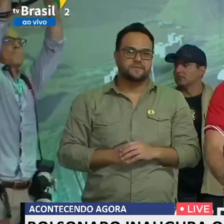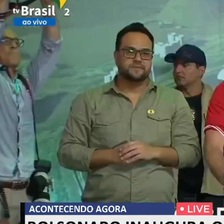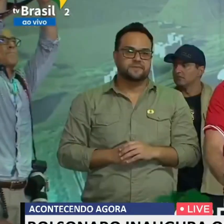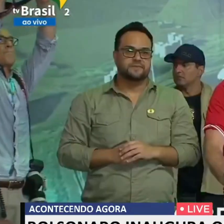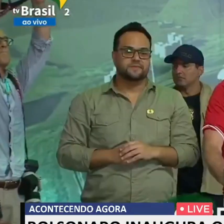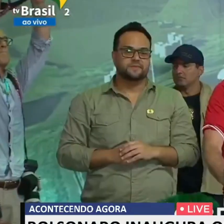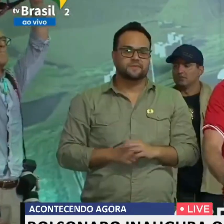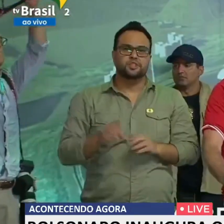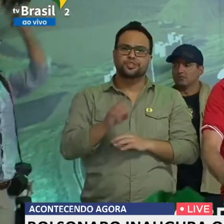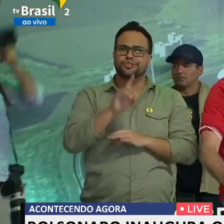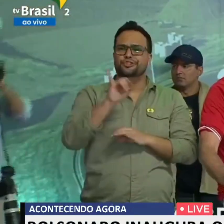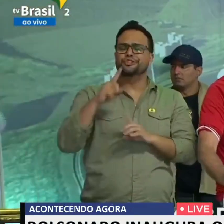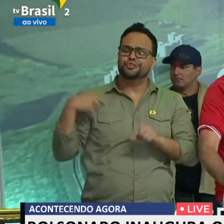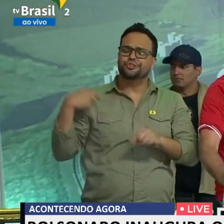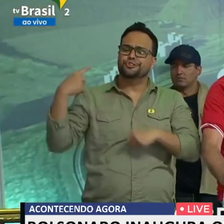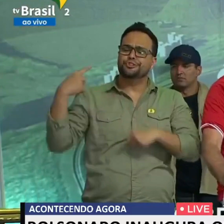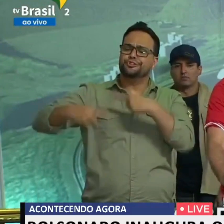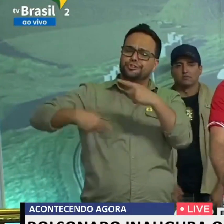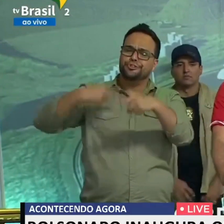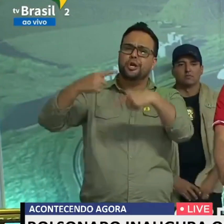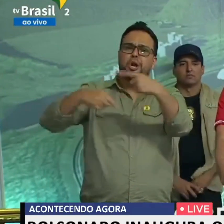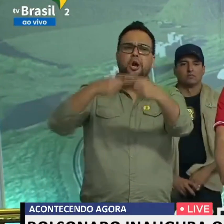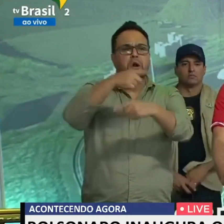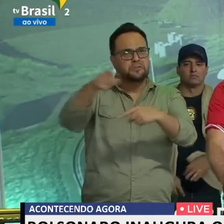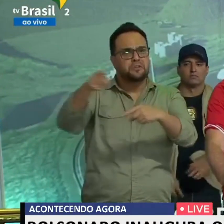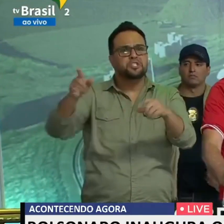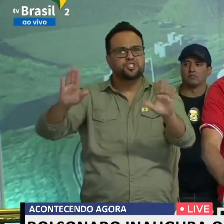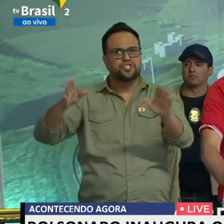Dia a dia, vocês assistem.